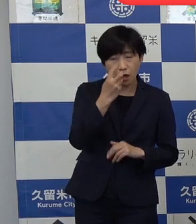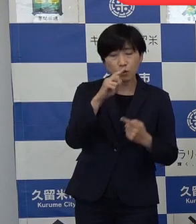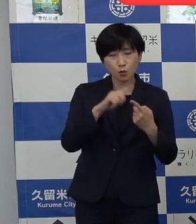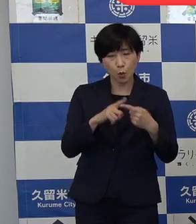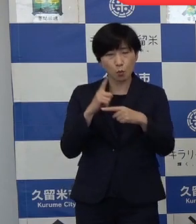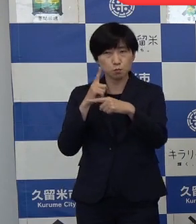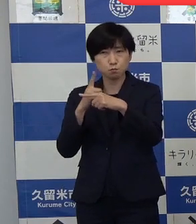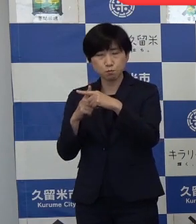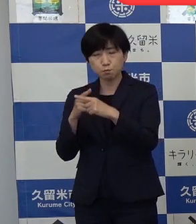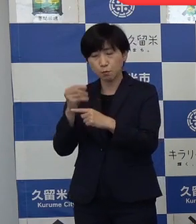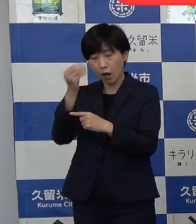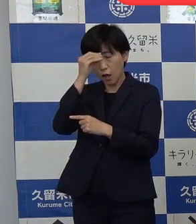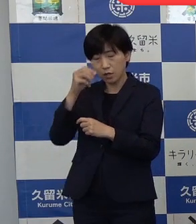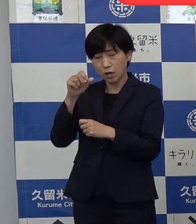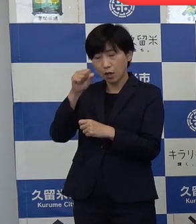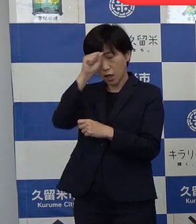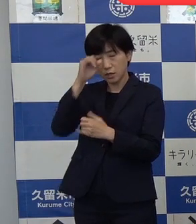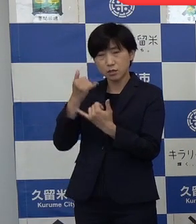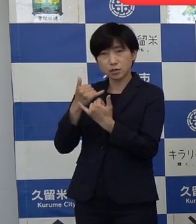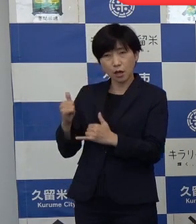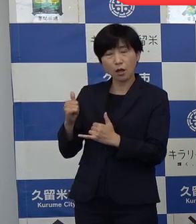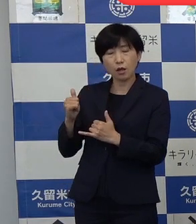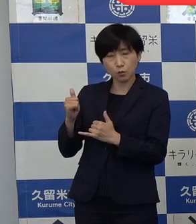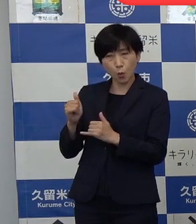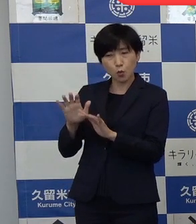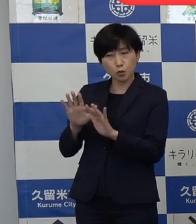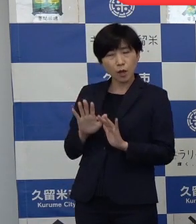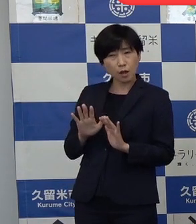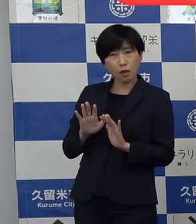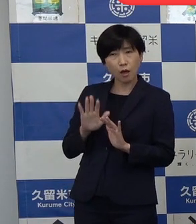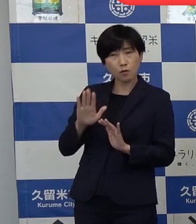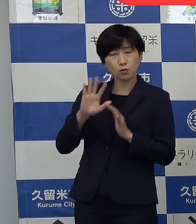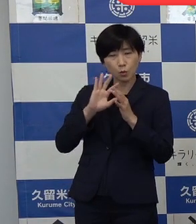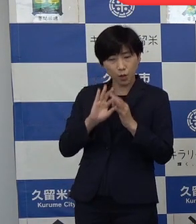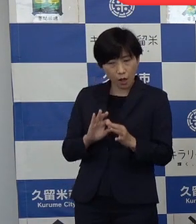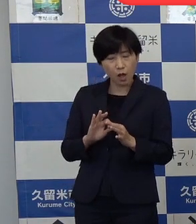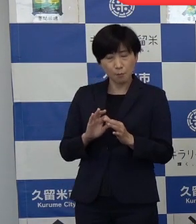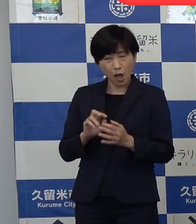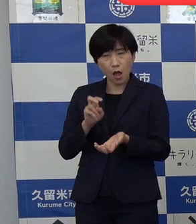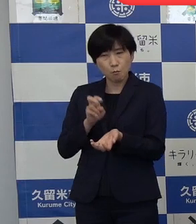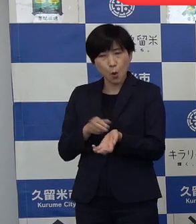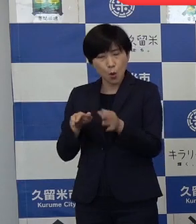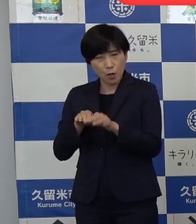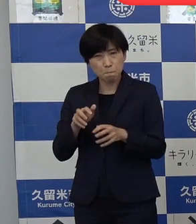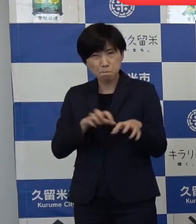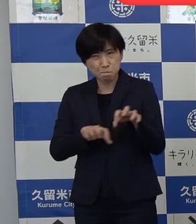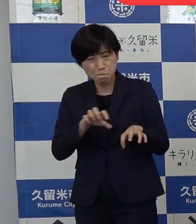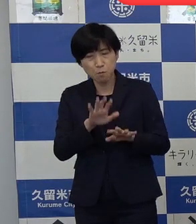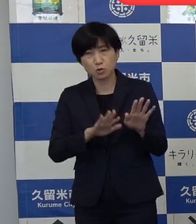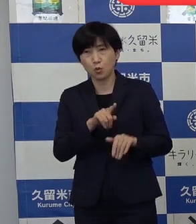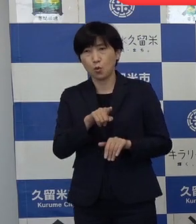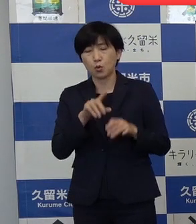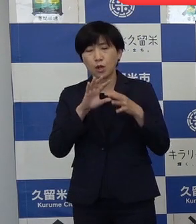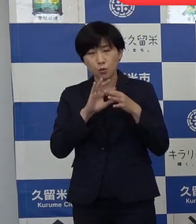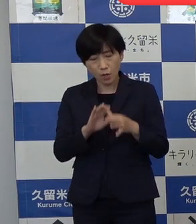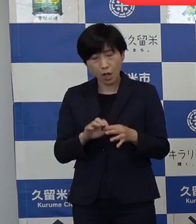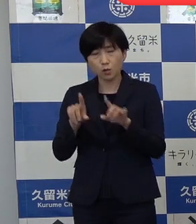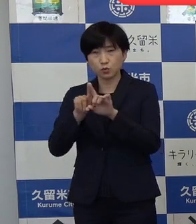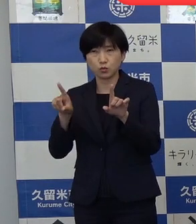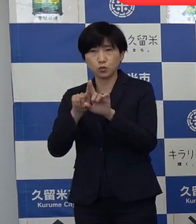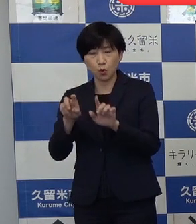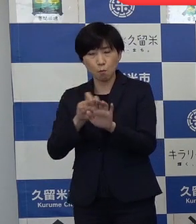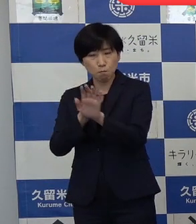陽性患者の受け入れ対応で、医療現場が逼迫して、通常の医療の提